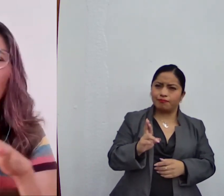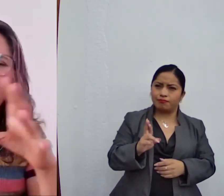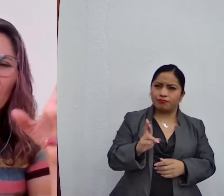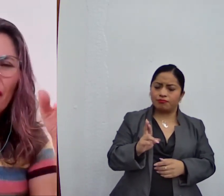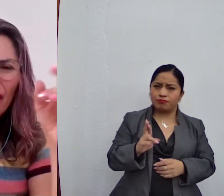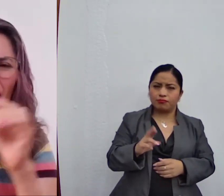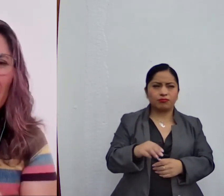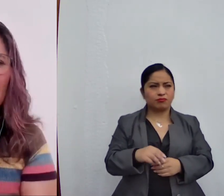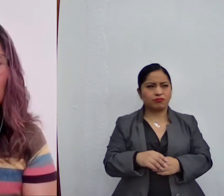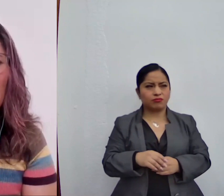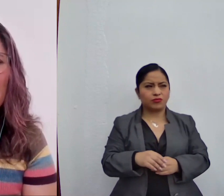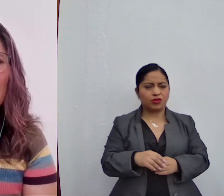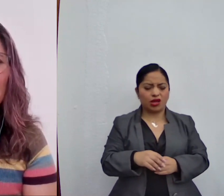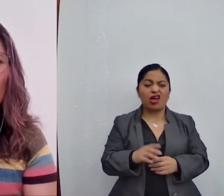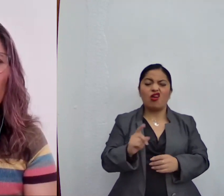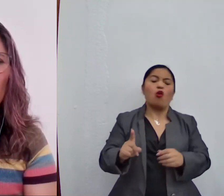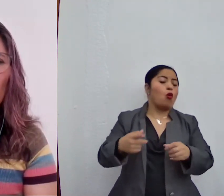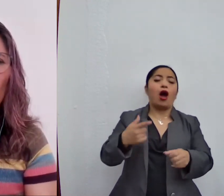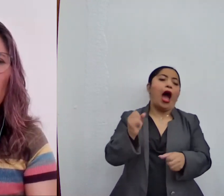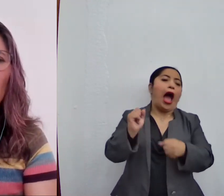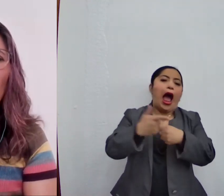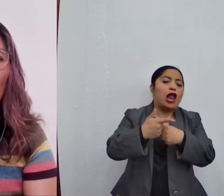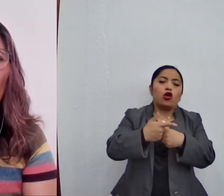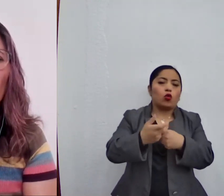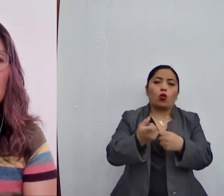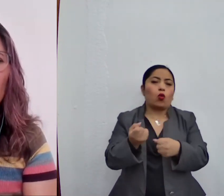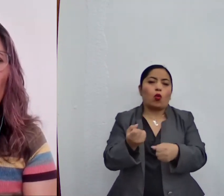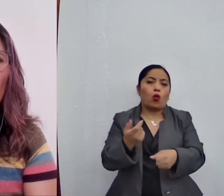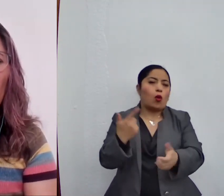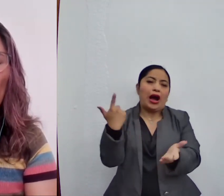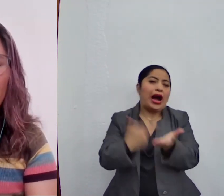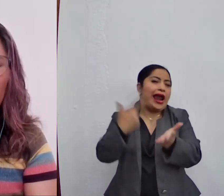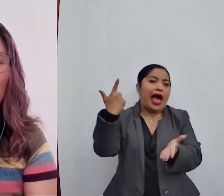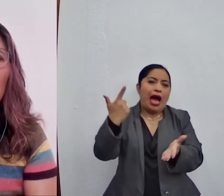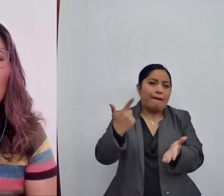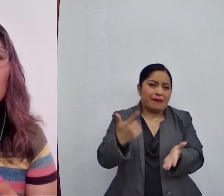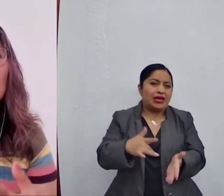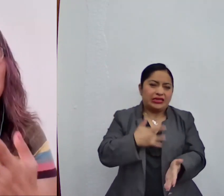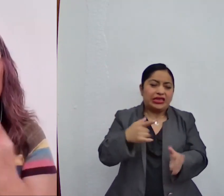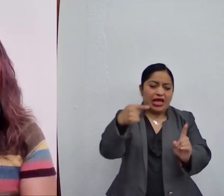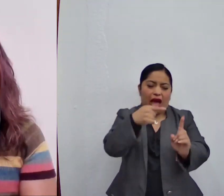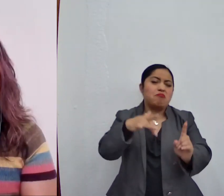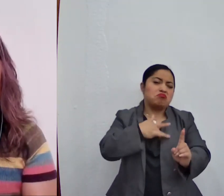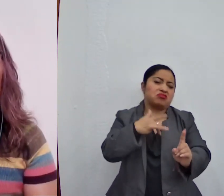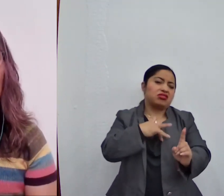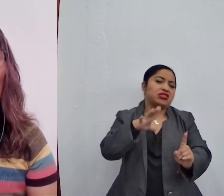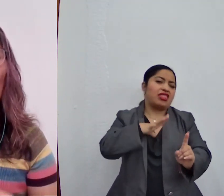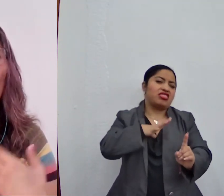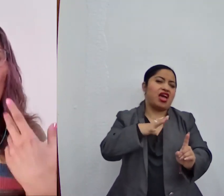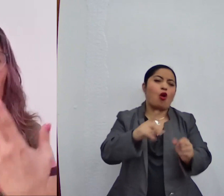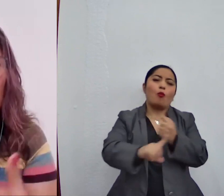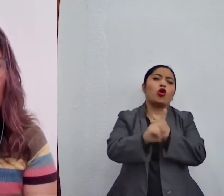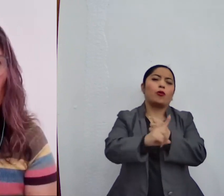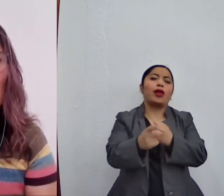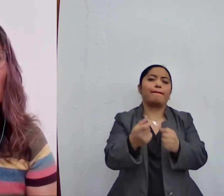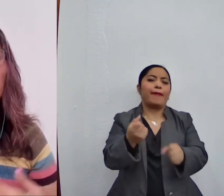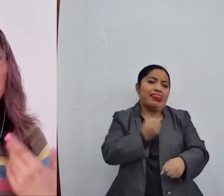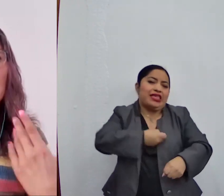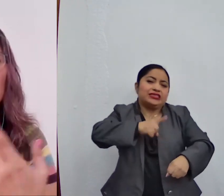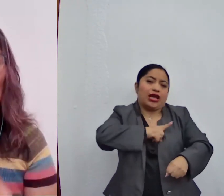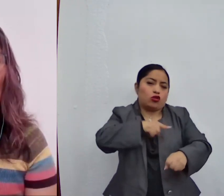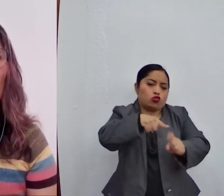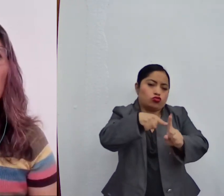Guillain-Barré. Es una enfermedad que está en este momento muy frecuente. Entonces, esta persona se acercó, le dimos